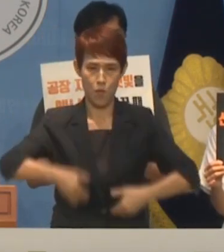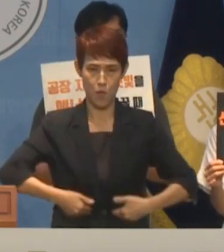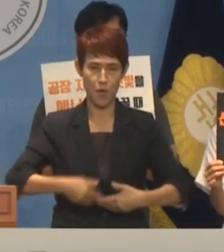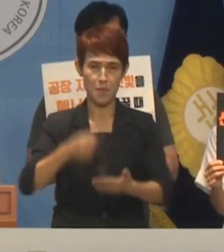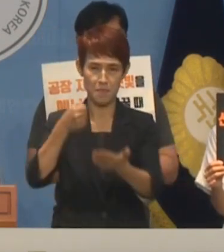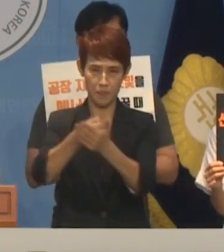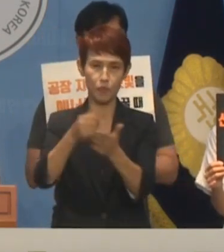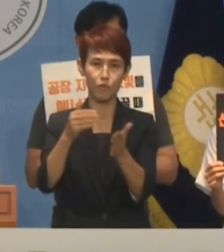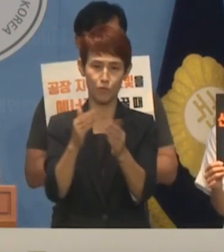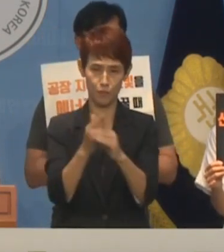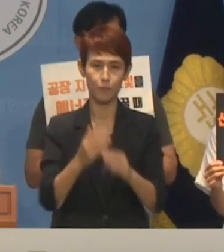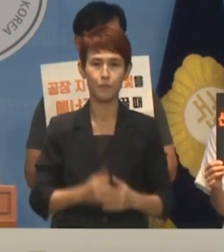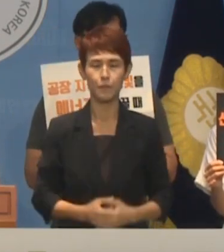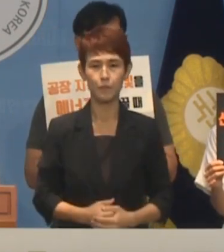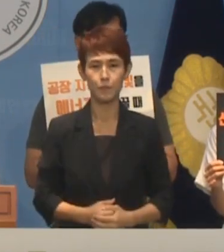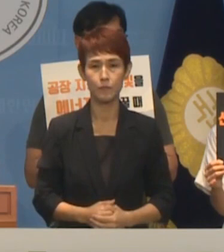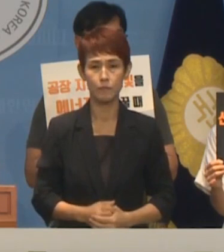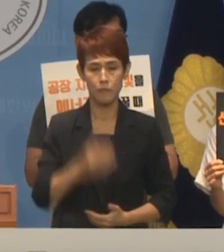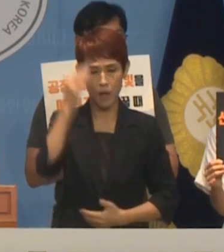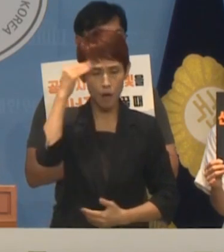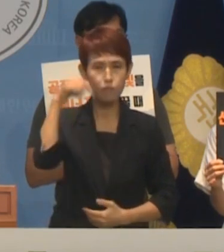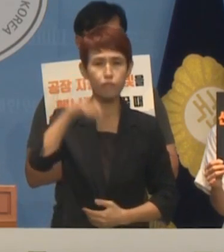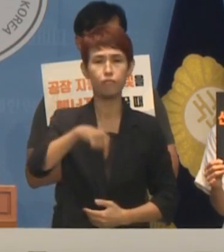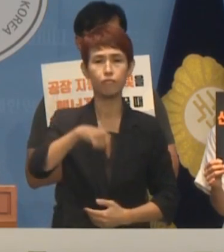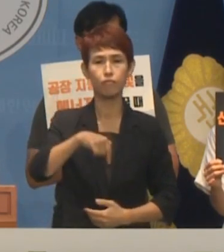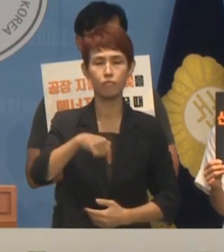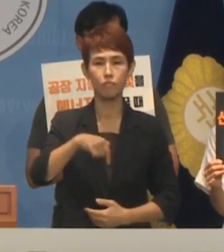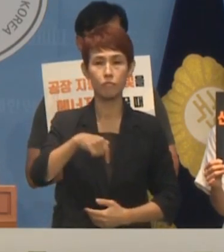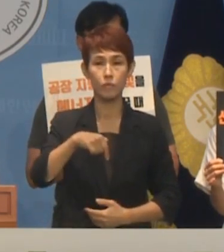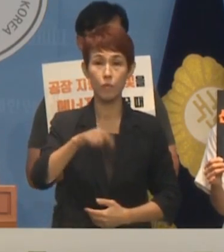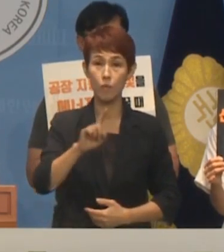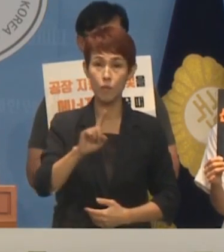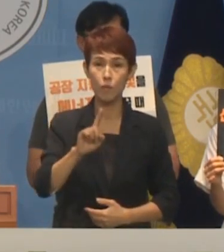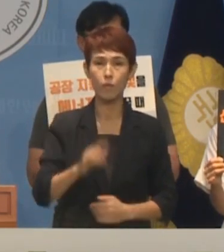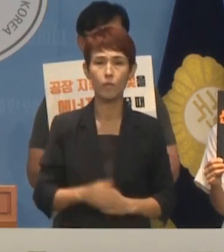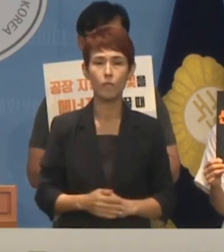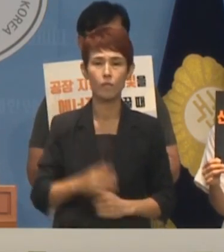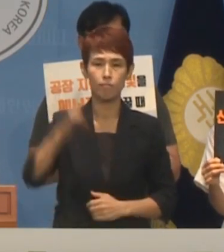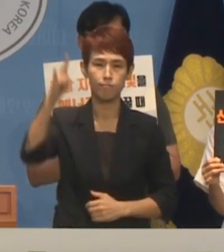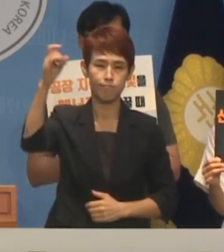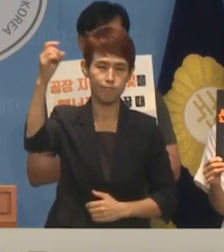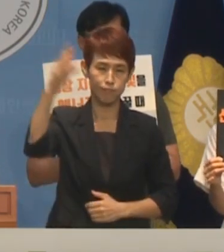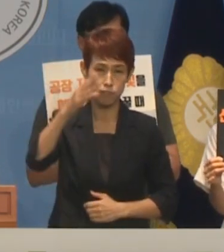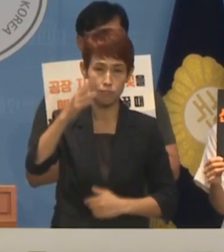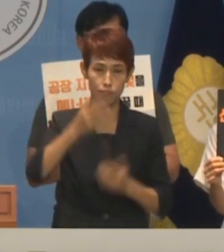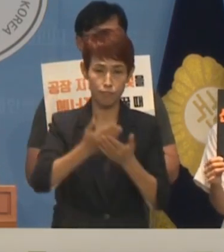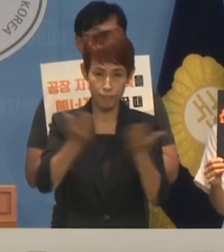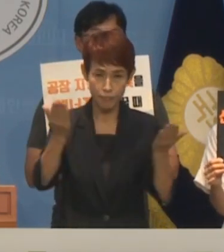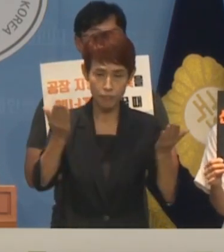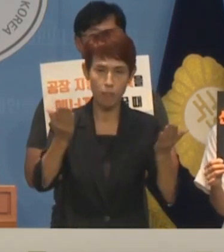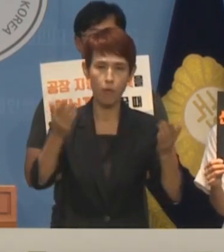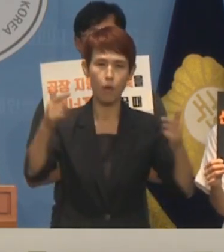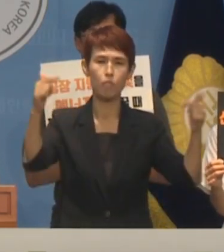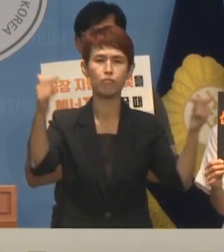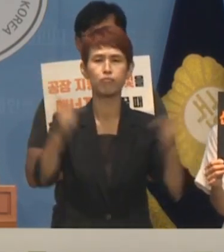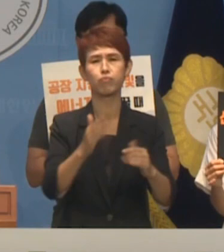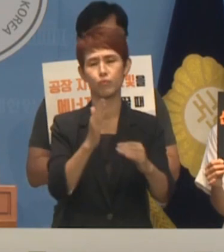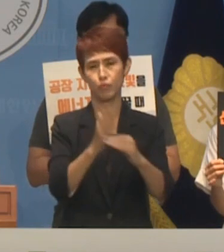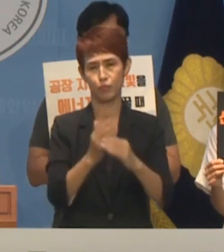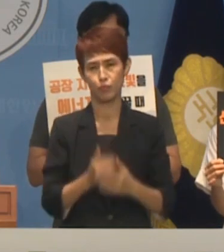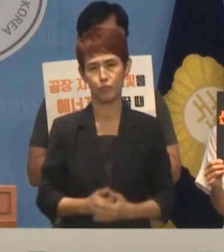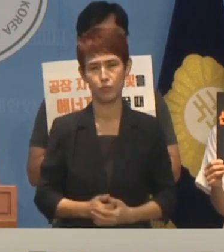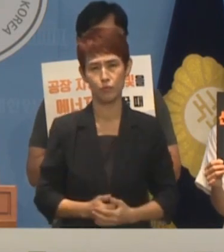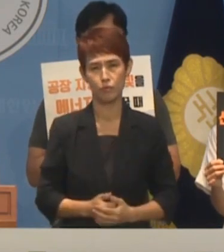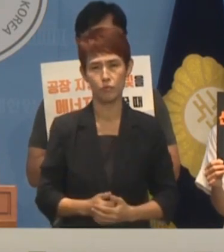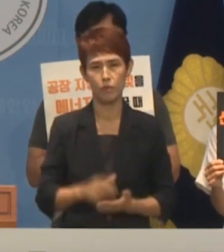있습니다. 반면 우리나라에서는 최근 신규 태양광 보급 용량이 오히려 감소하고 있고요.